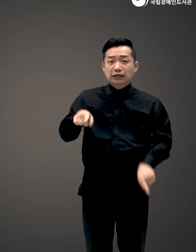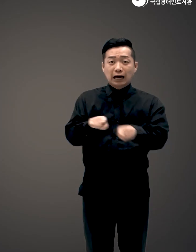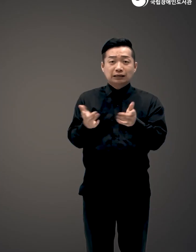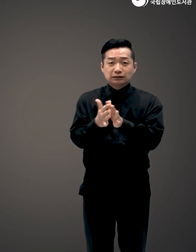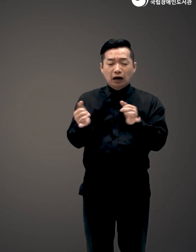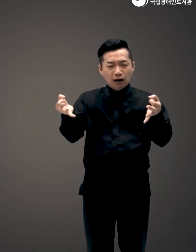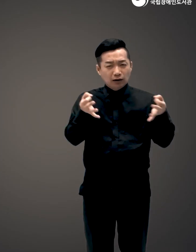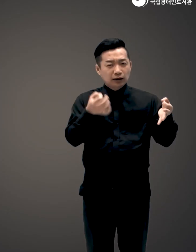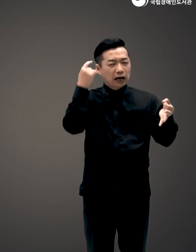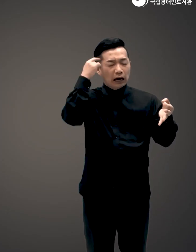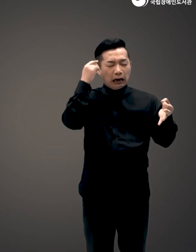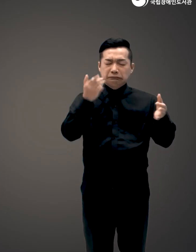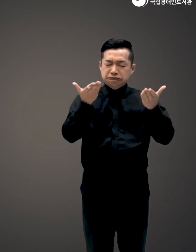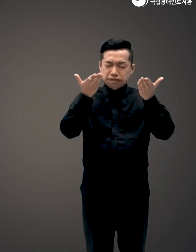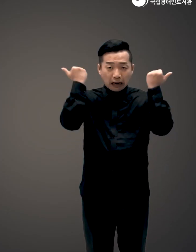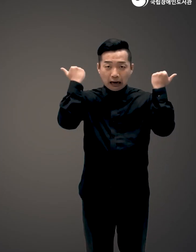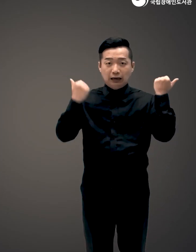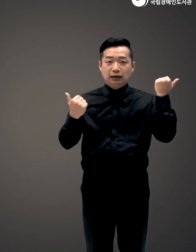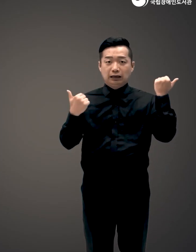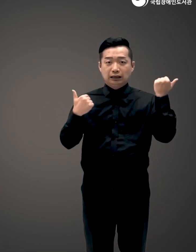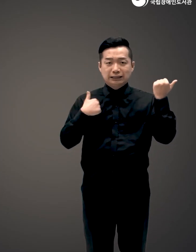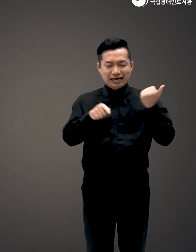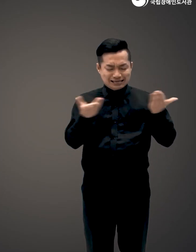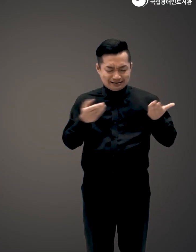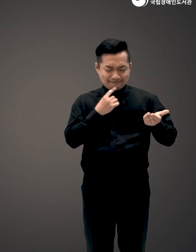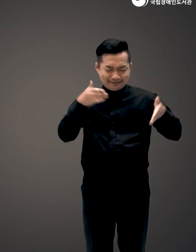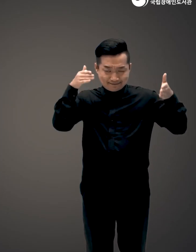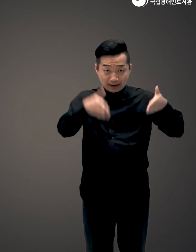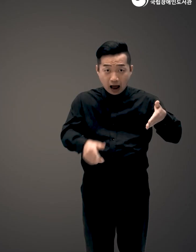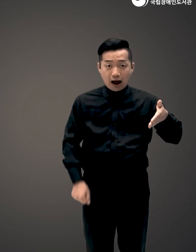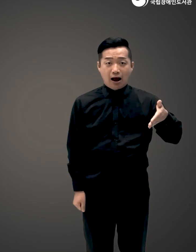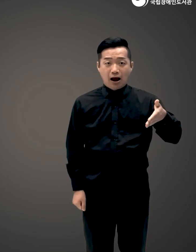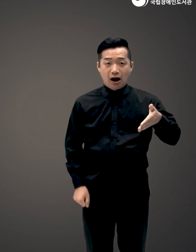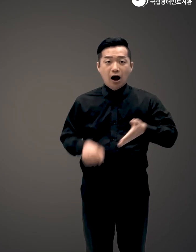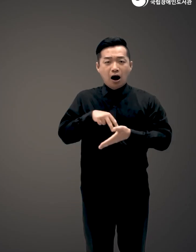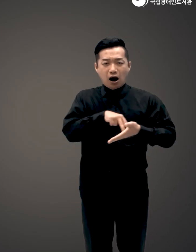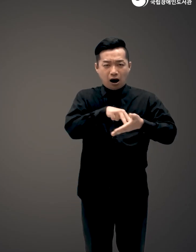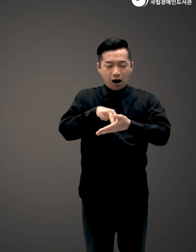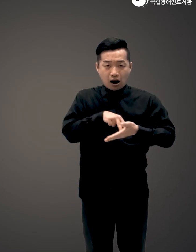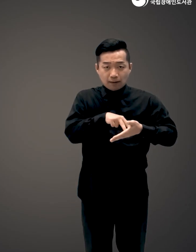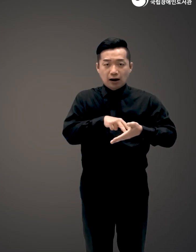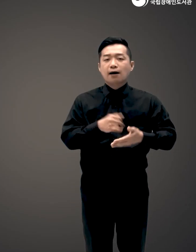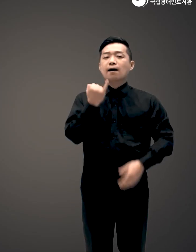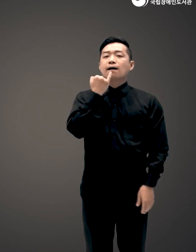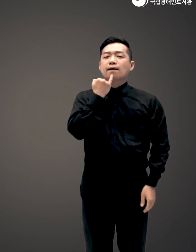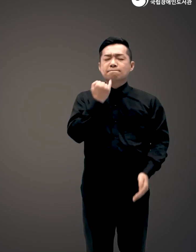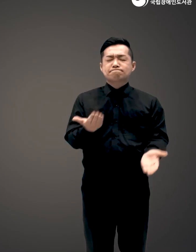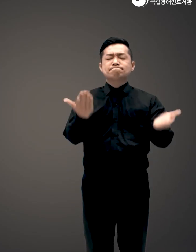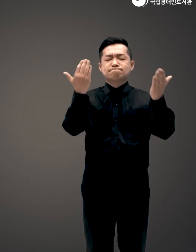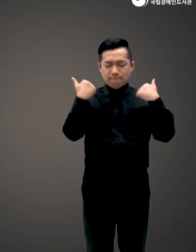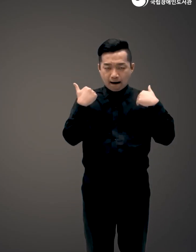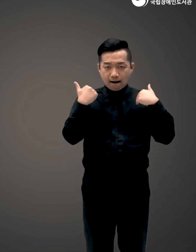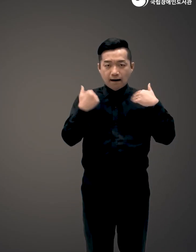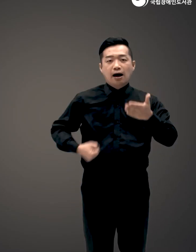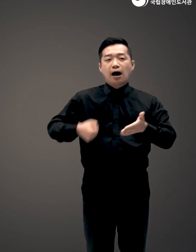시선 따위 아랑곳하지 않고 나는 내 할 일을 하고야 말겠다 정도의 고립을 두려워하지 않을 각오만 있다면